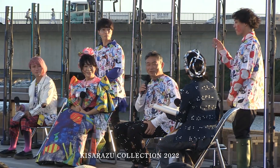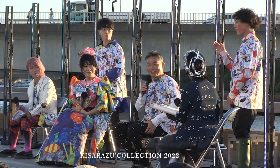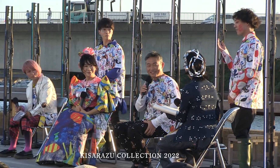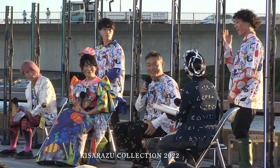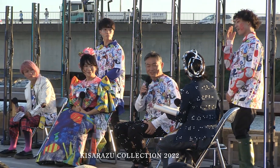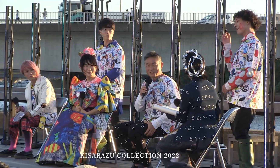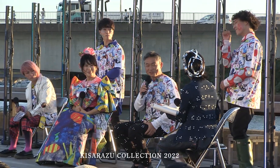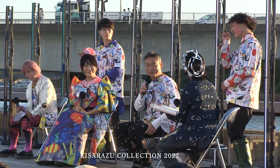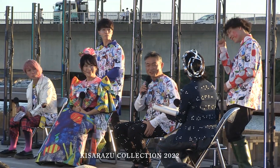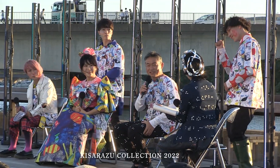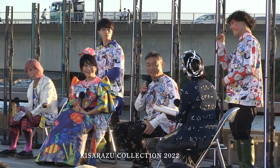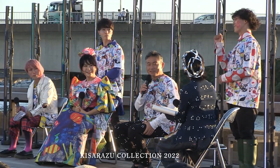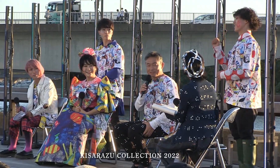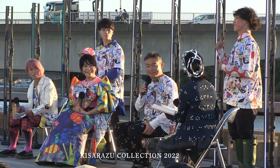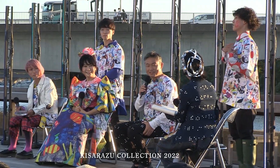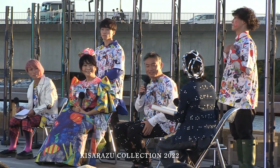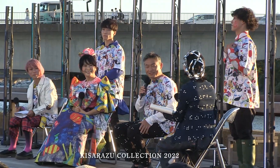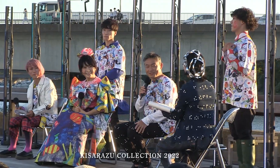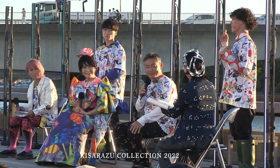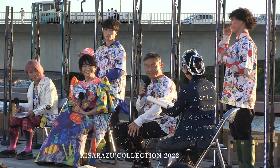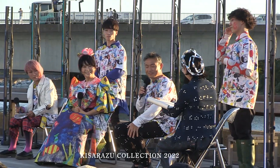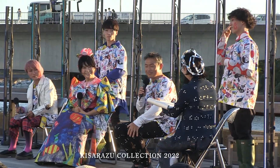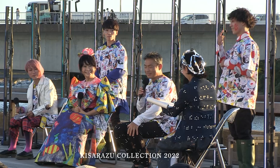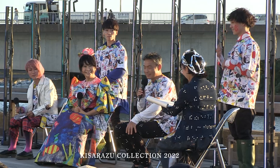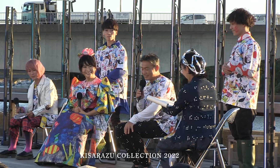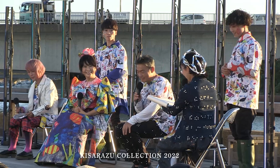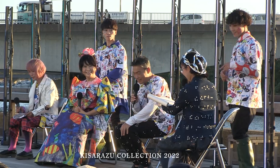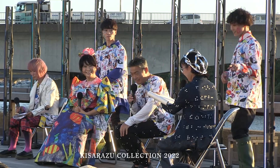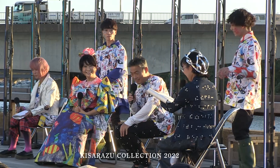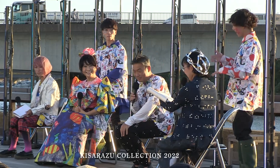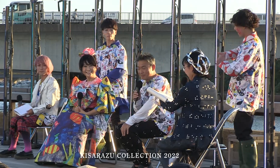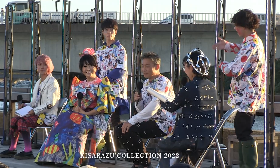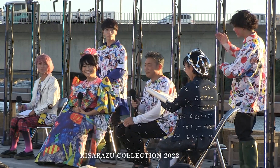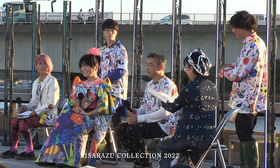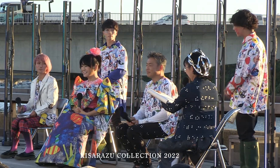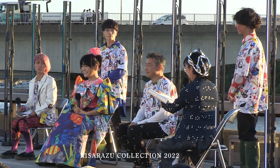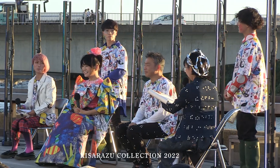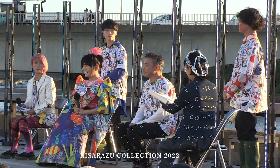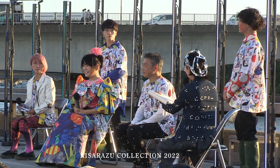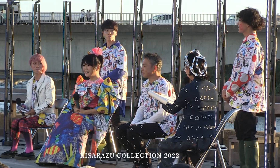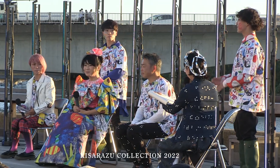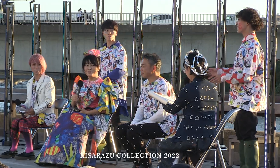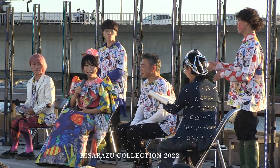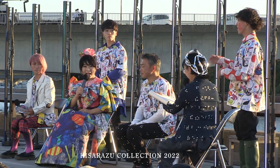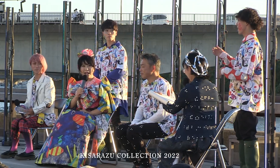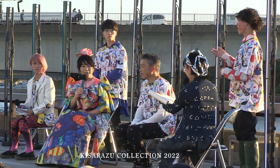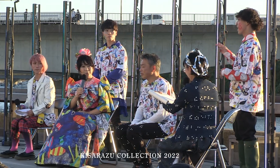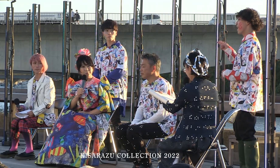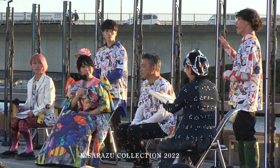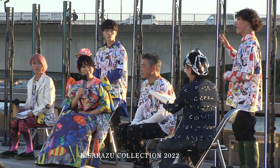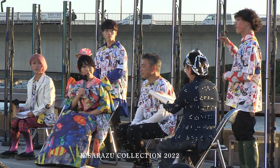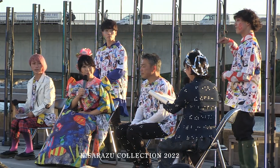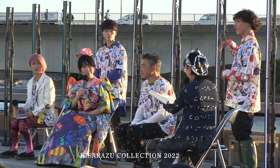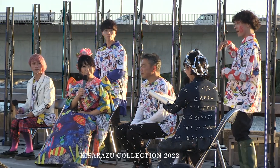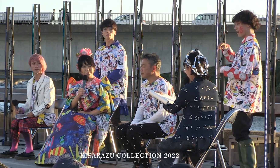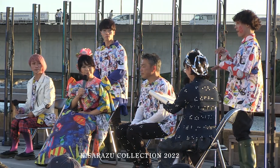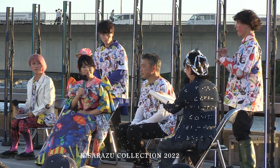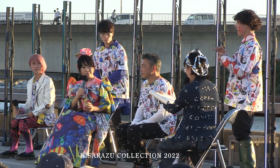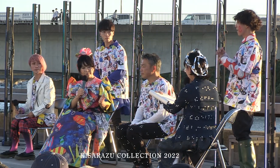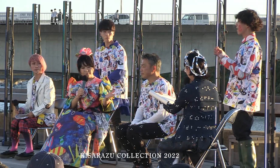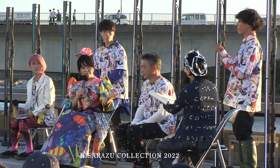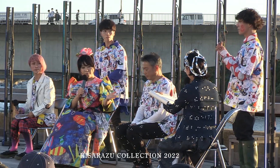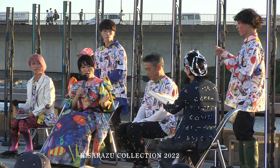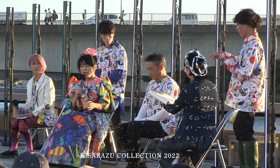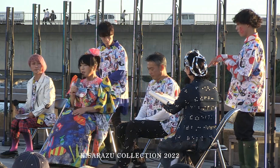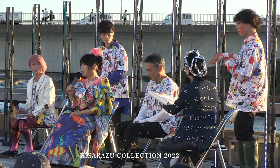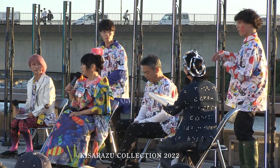なかいいもんだなってちょっと感じました。 ありがとうございます。では春の愛さんから見て、はい、渡辺市長の